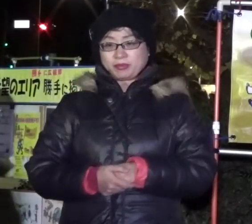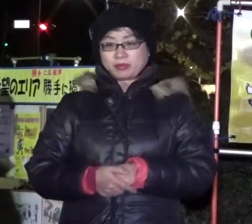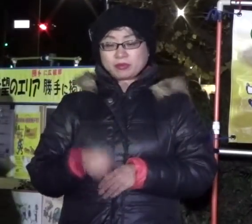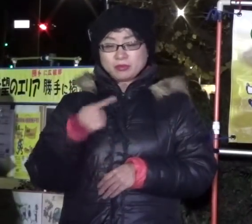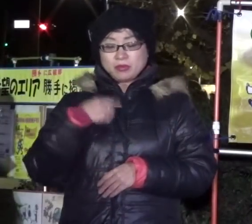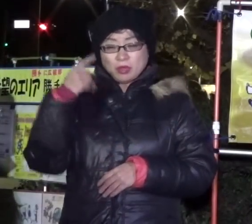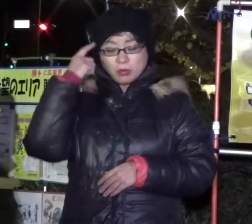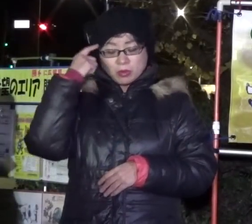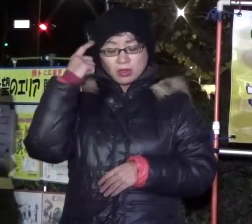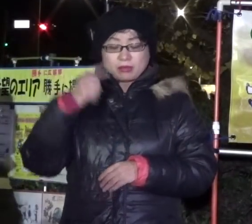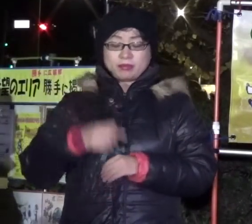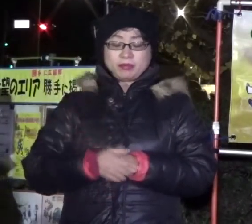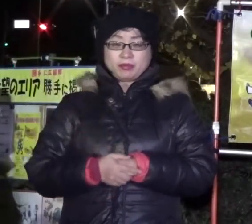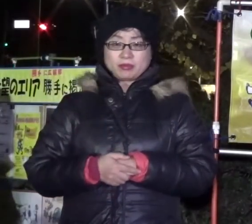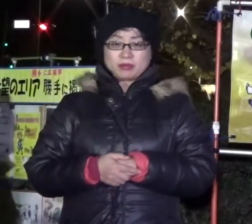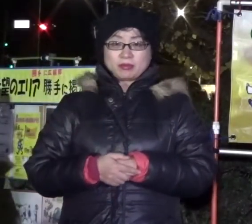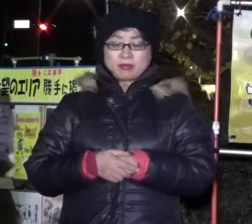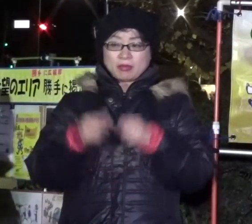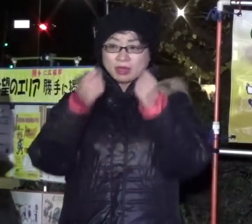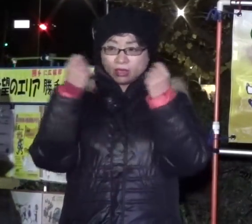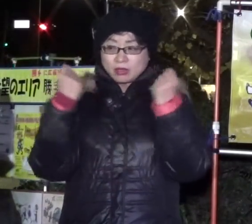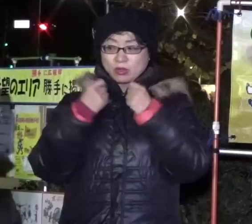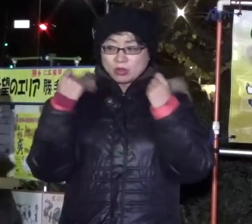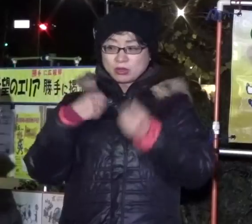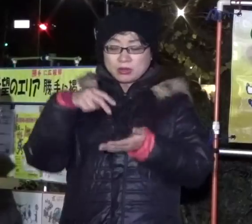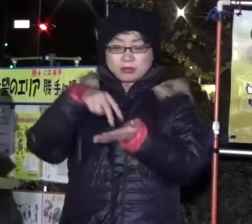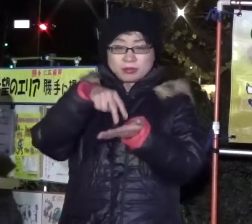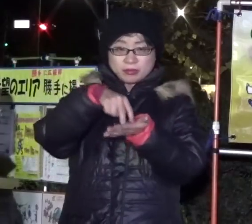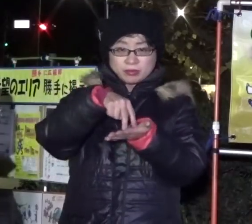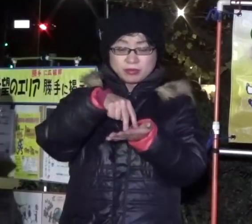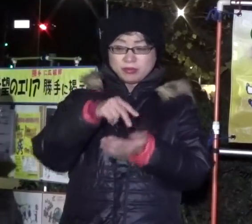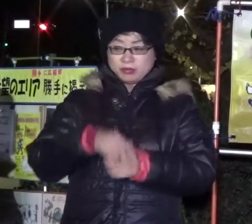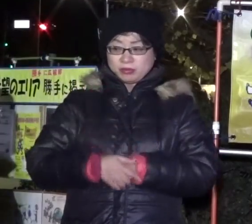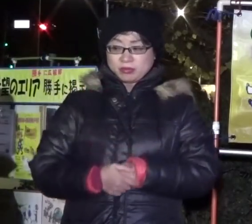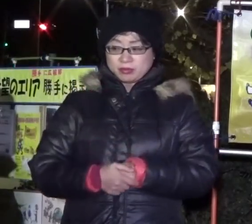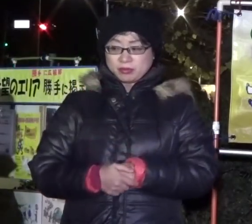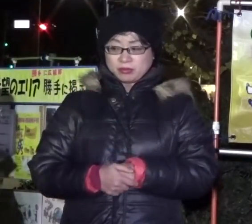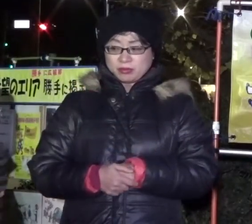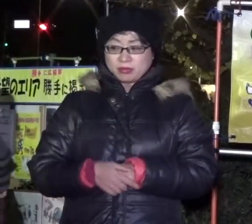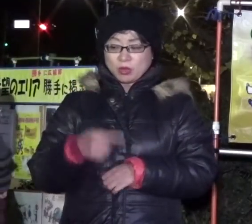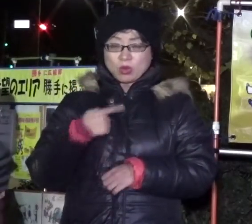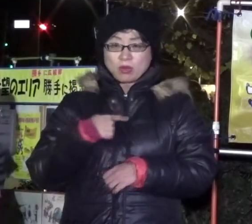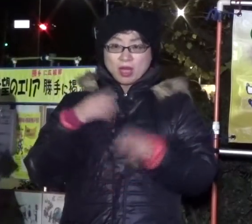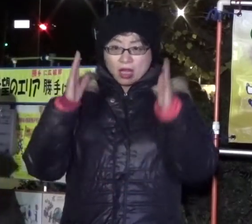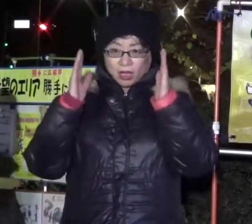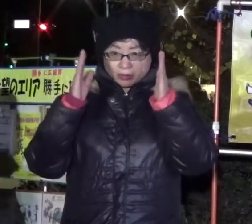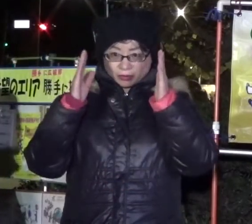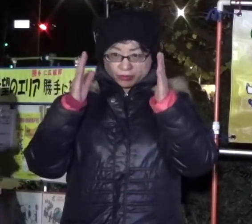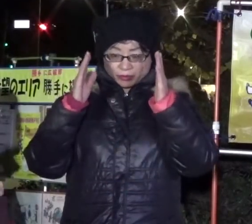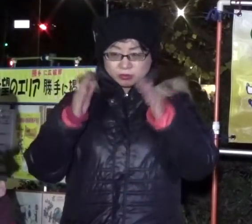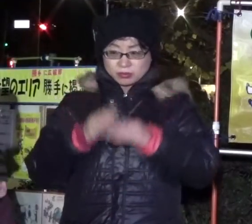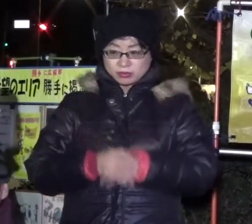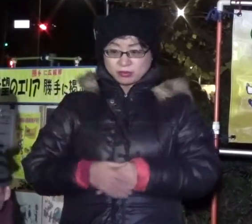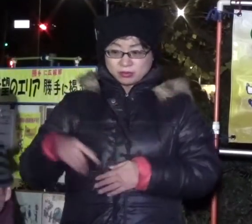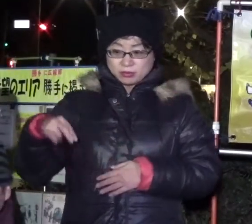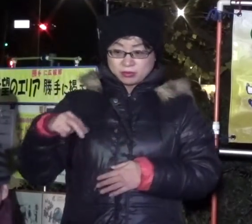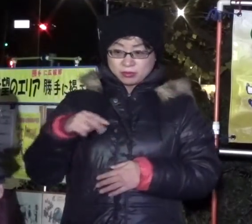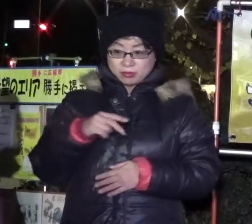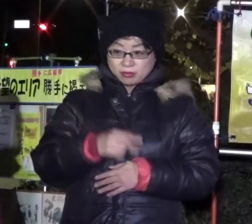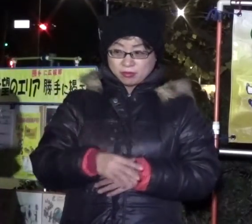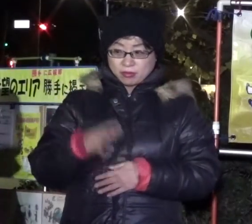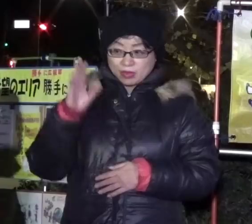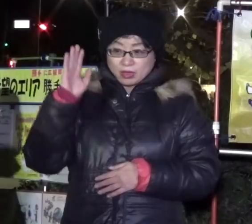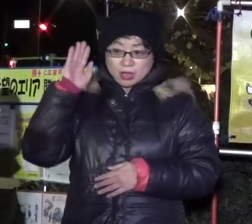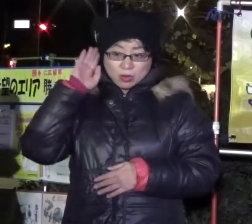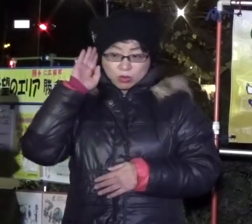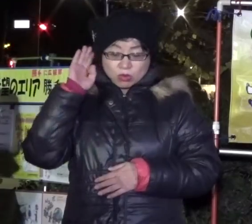思ったんですよ、皆さんね。一人で横須賀のところで立っているとね、俺は頑張ってるぞって、この野郎、通行人のみんな聞けよって